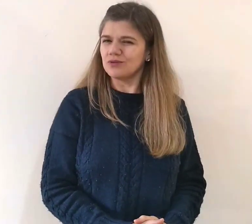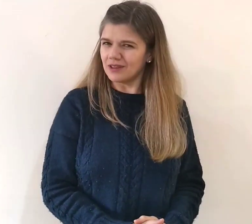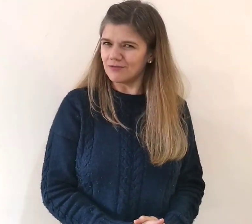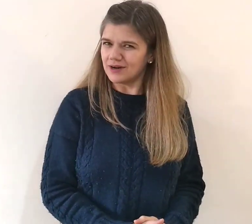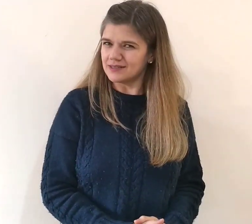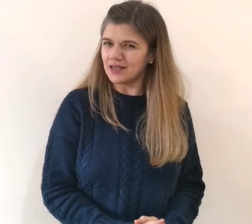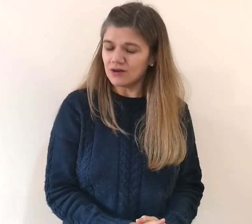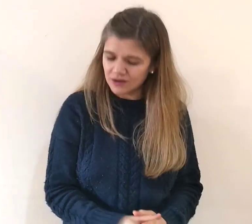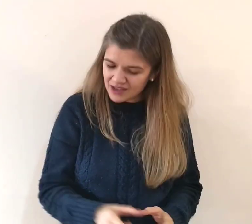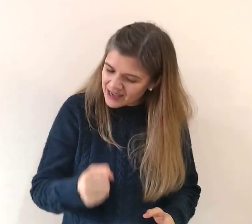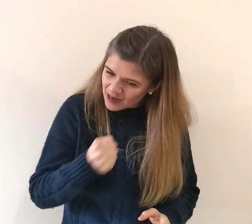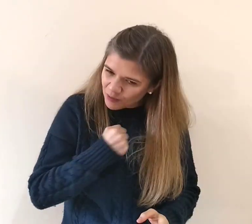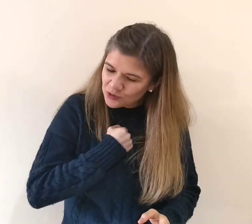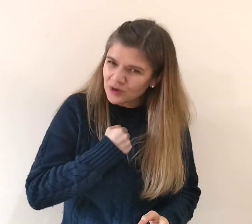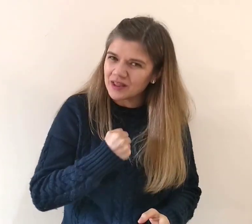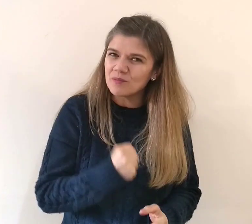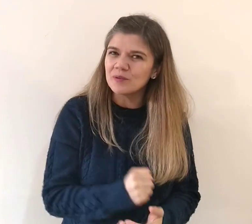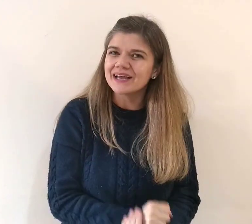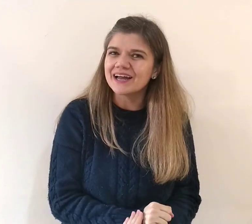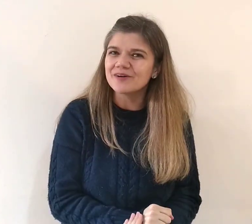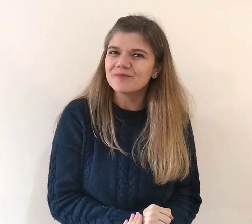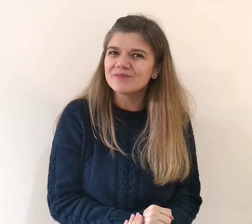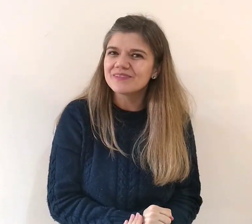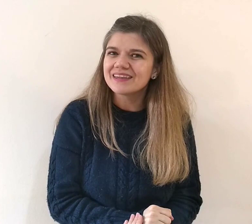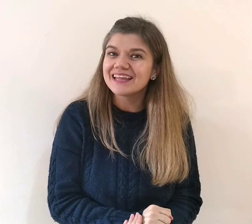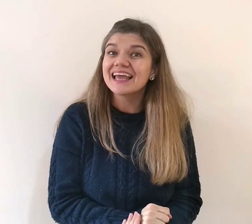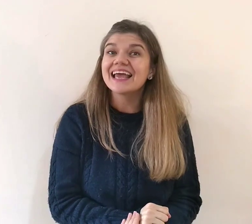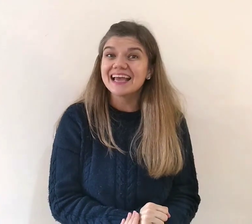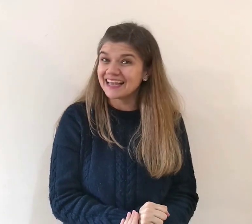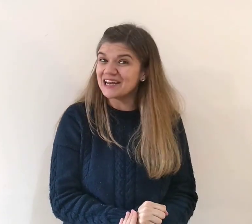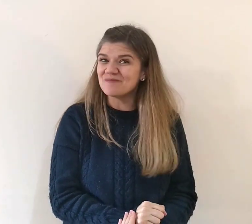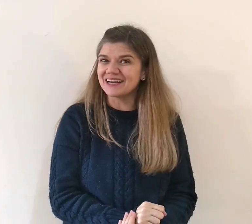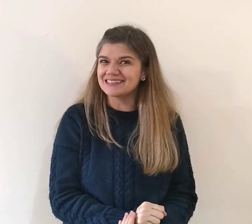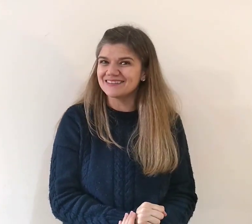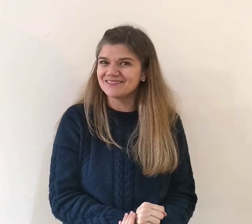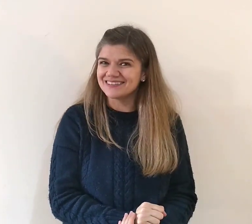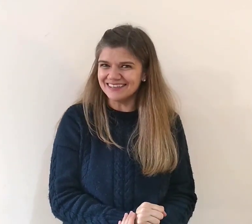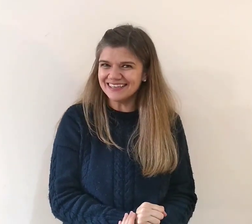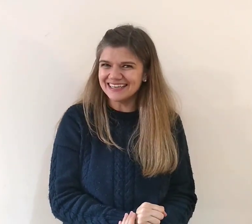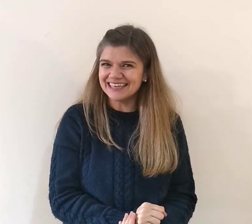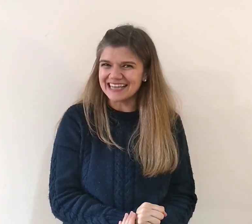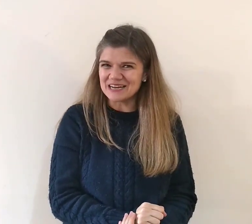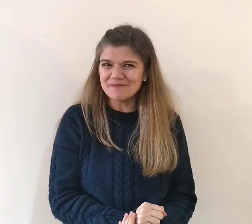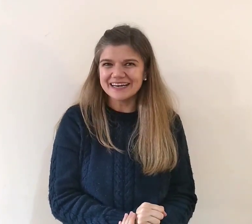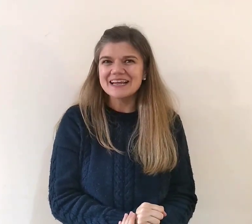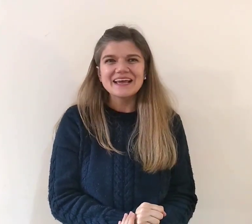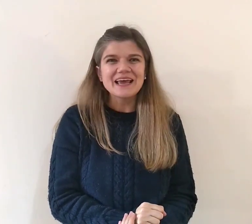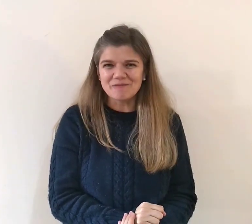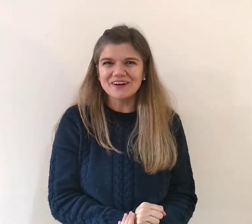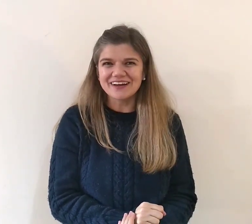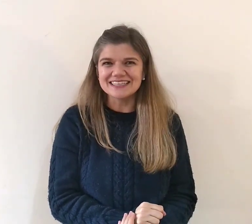del fariseo y la postura del publicano. ¿Qué les parece? ¿Sí? ¿Se animan? Espero que sí.